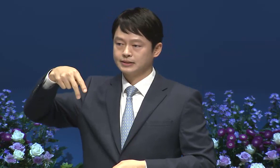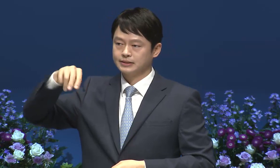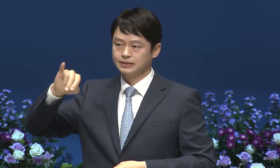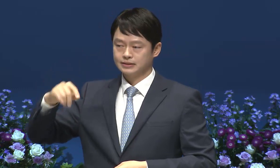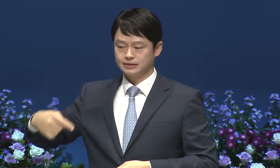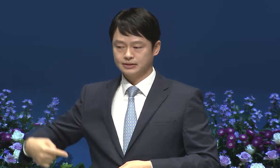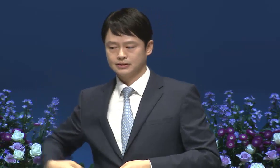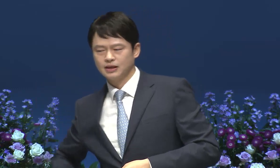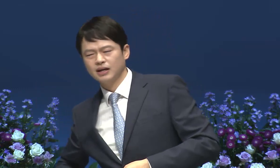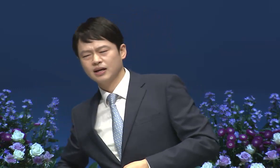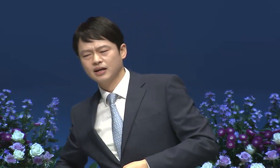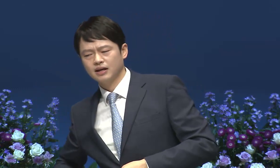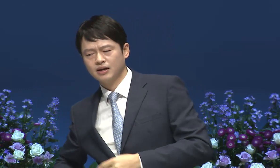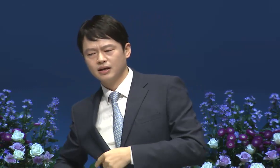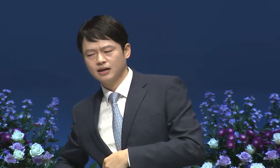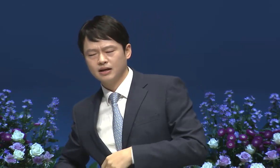사탄의 가시가